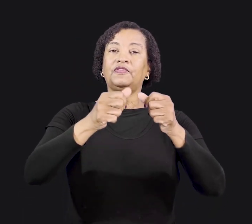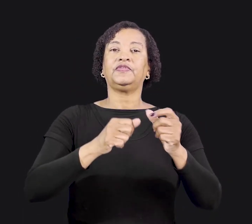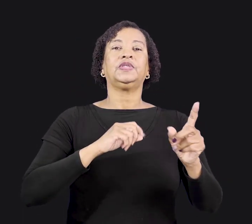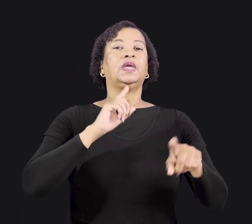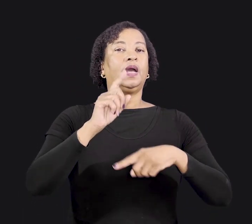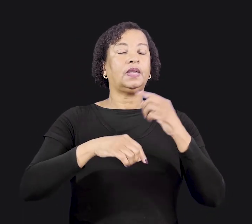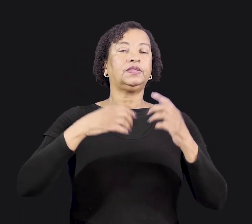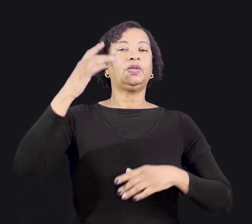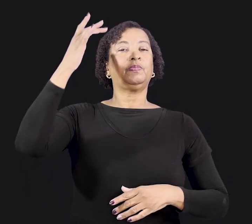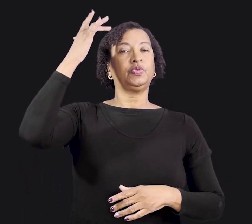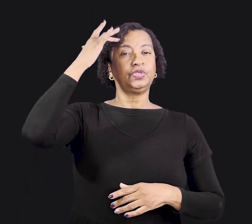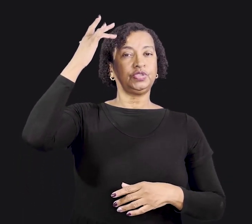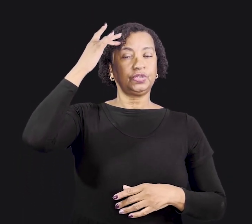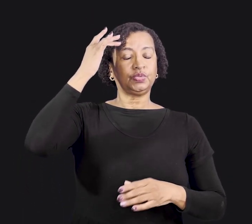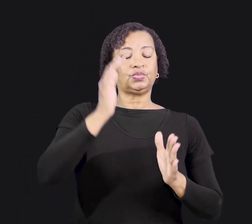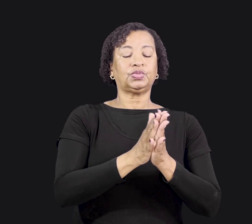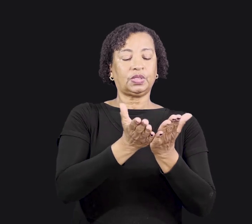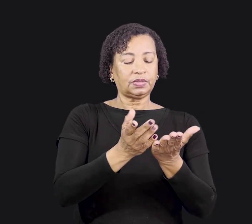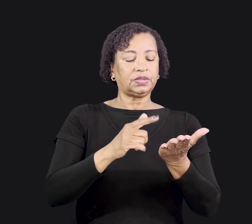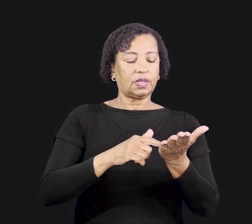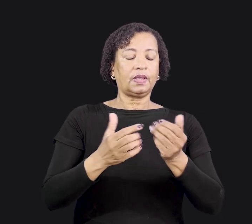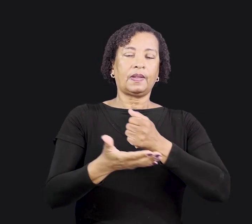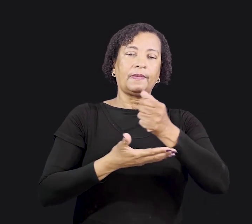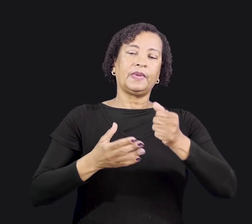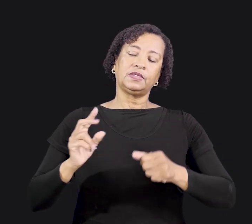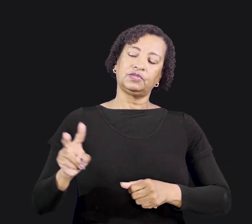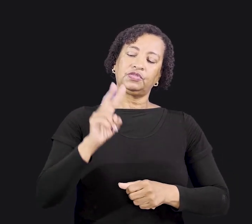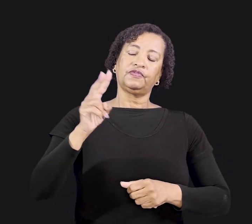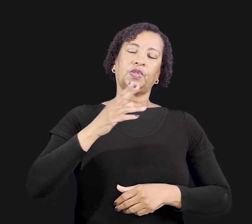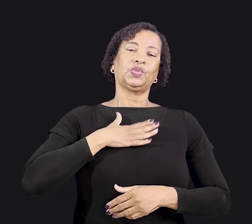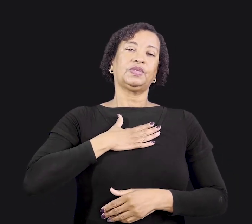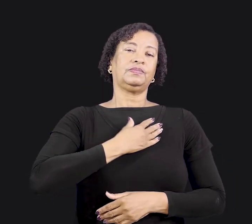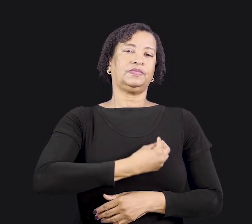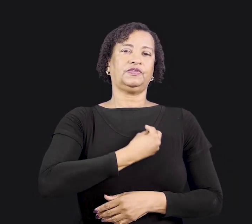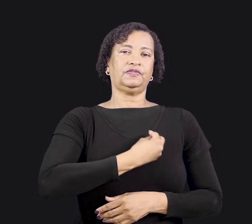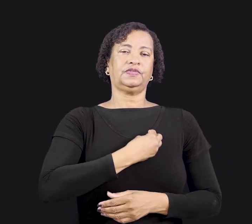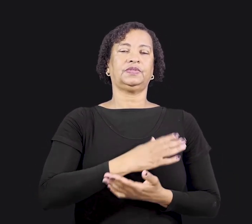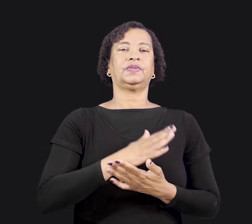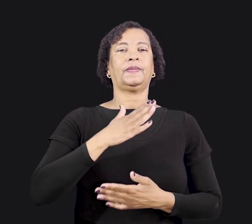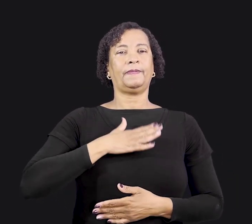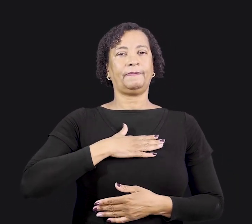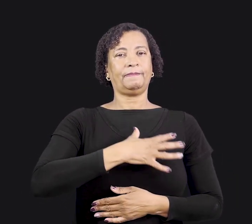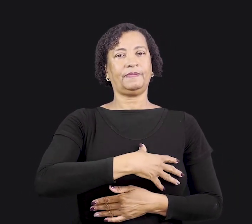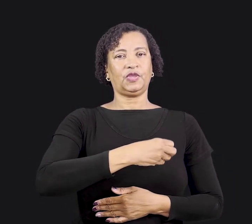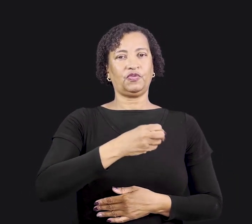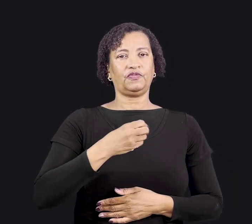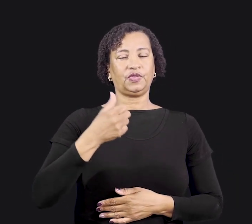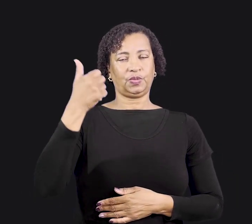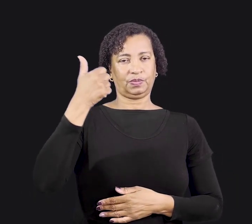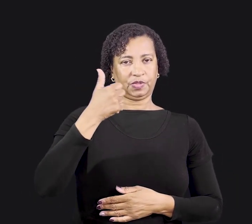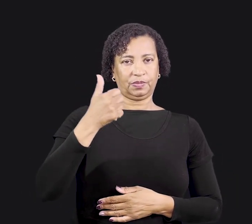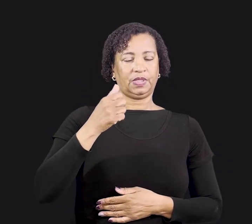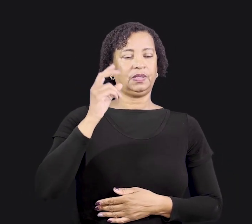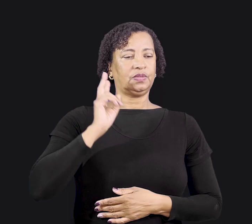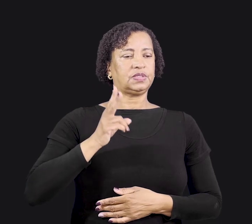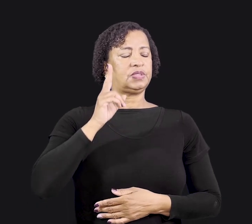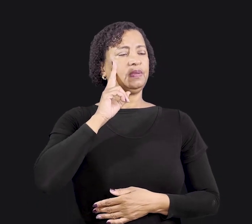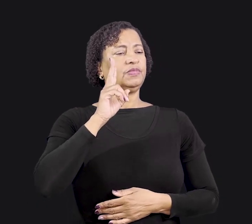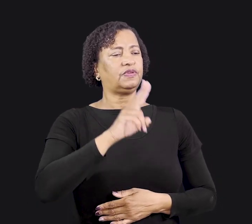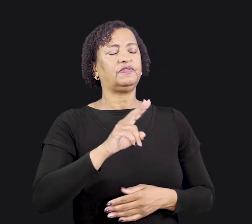de adulto, a Bíblia tornou-se a base de valores da minha vida. Meu filho mais velho sempre me viu estudando a Bíblia e sabia